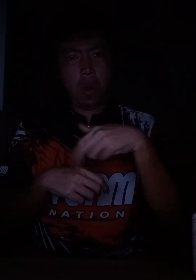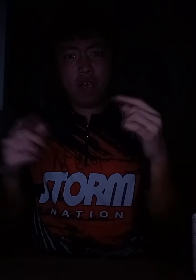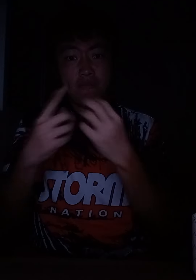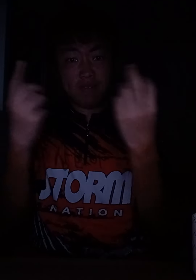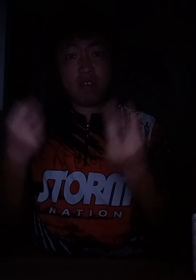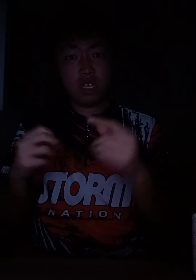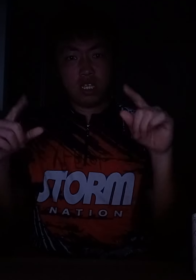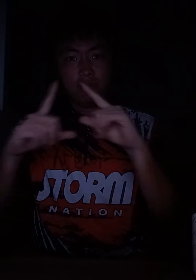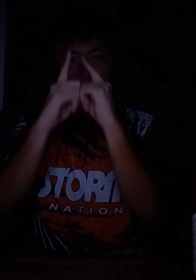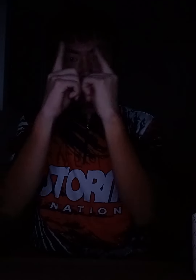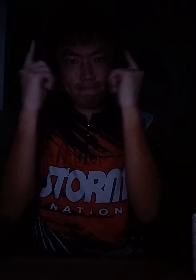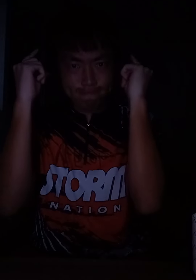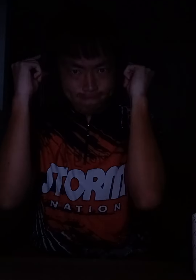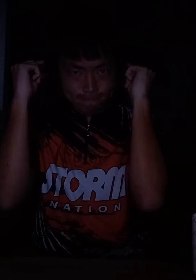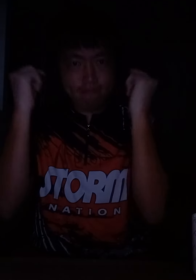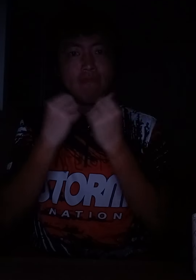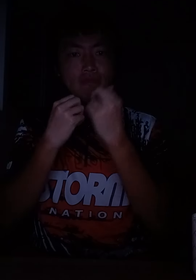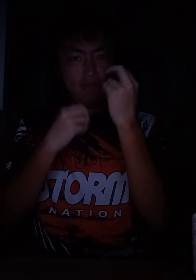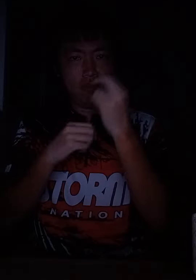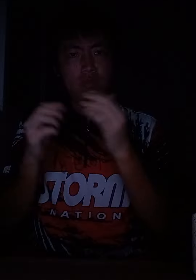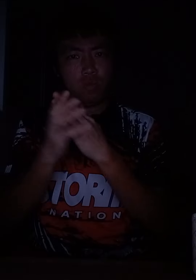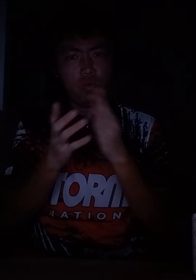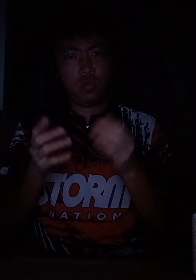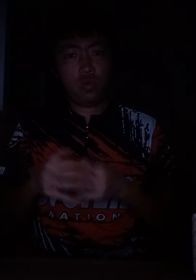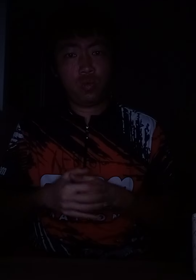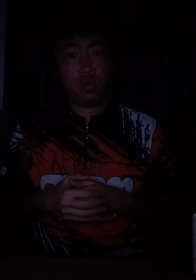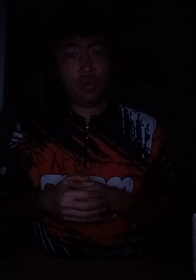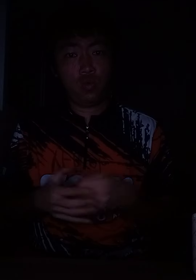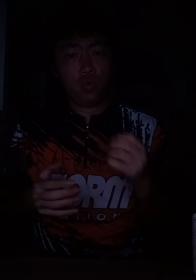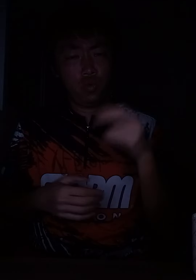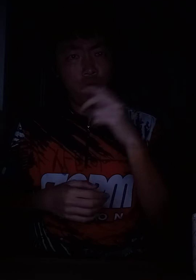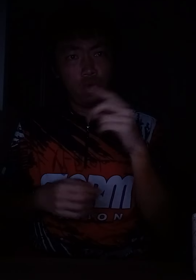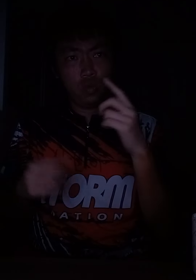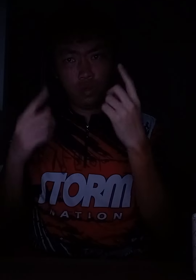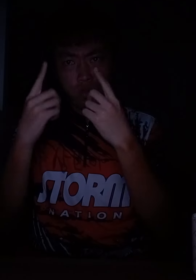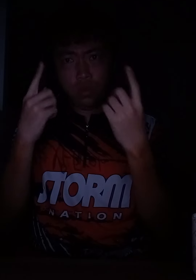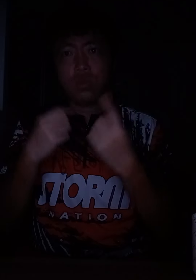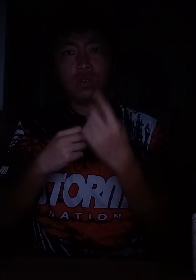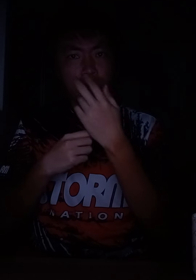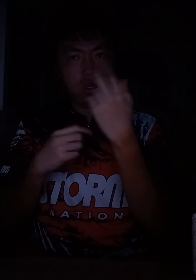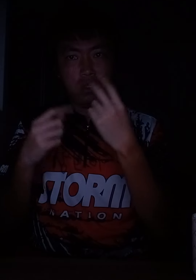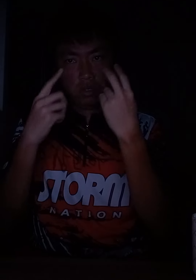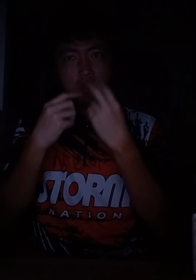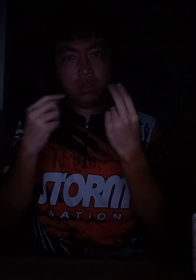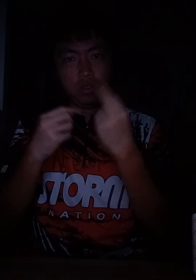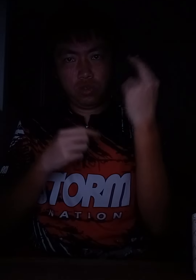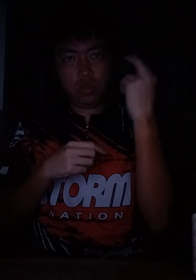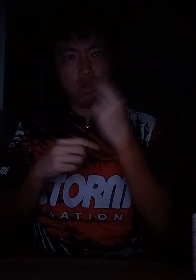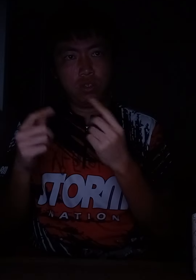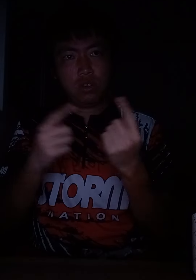분들이 이제 마스크를 착용하고 계실 때 그래도 마스크 쓰지 않고 타시는 분들도 좀 있습니까?